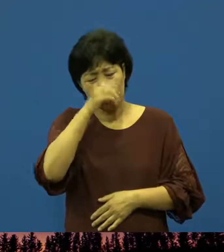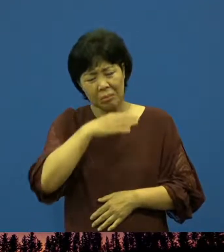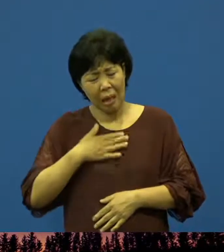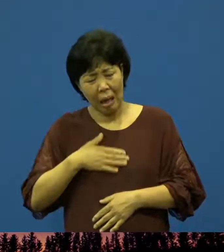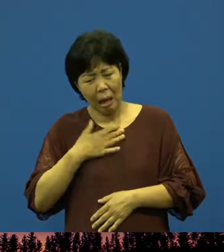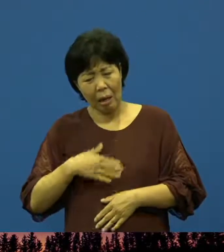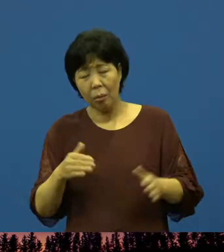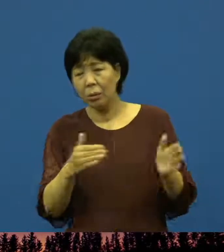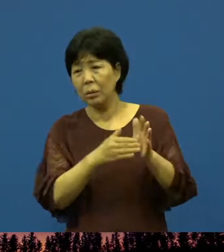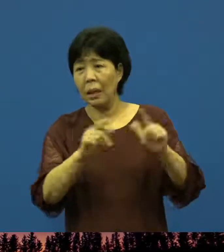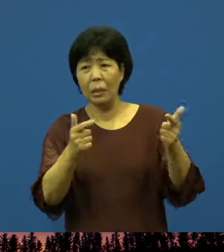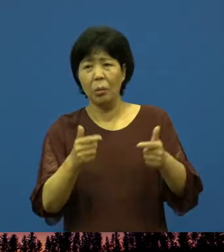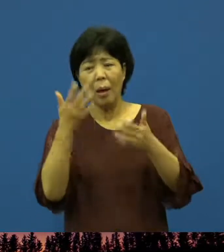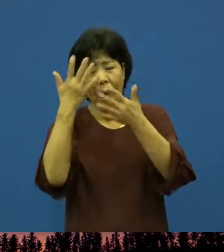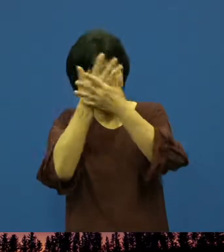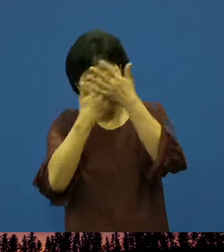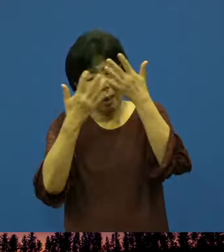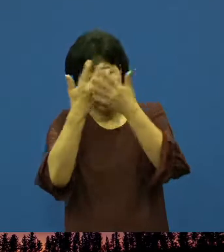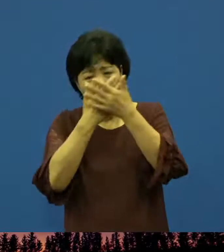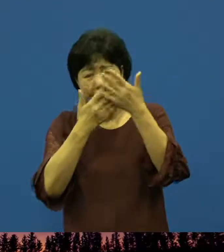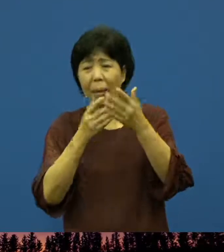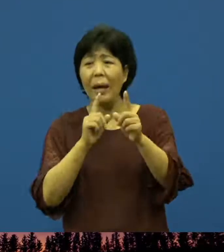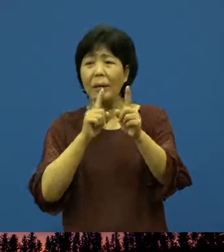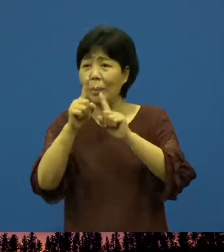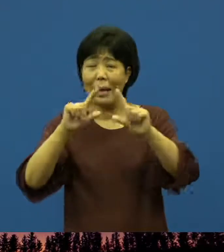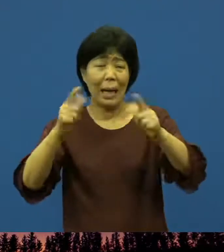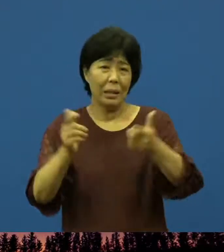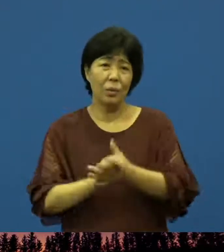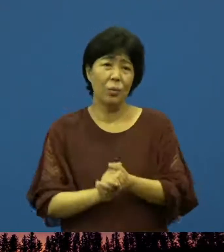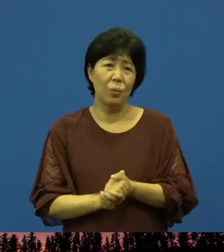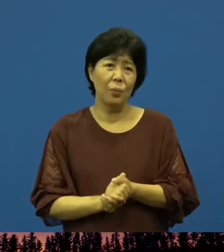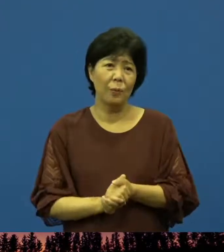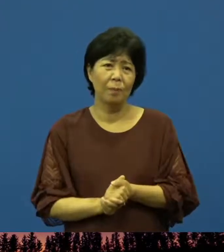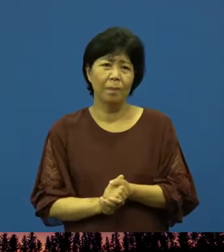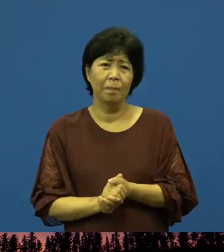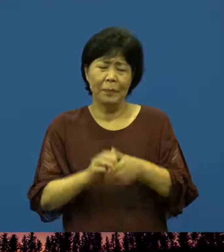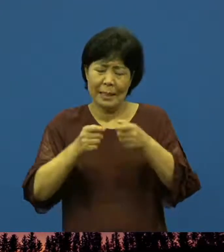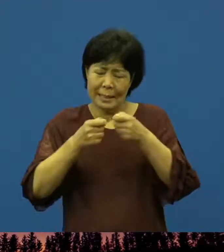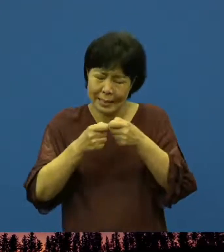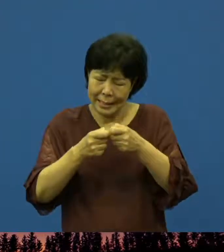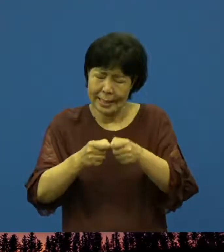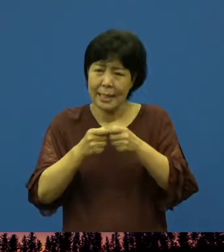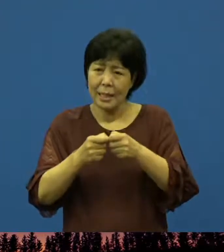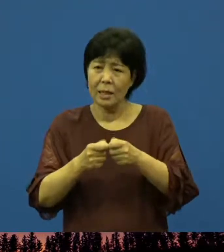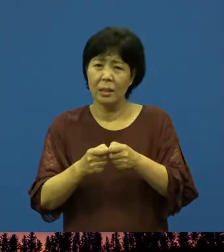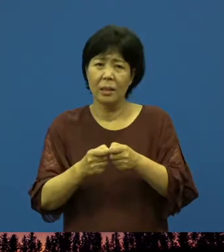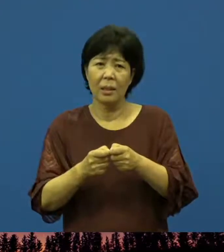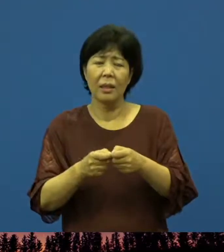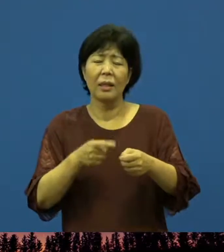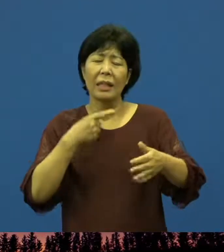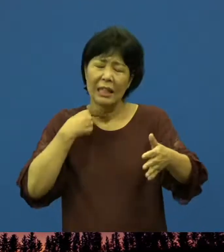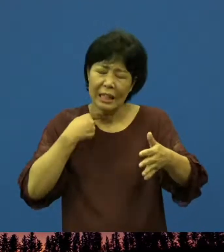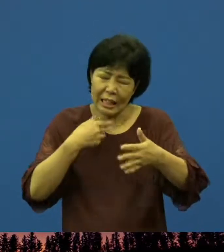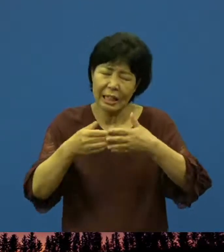아닙니다. 추상적인 얘기가 아니에요. 부인할래 부인할 수 없을 정도로 생생한 경험을 토대로